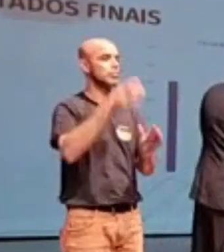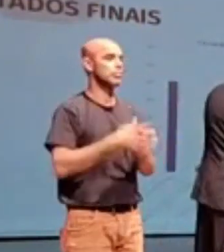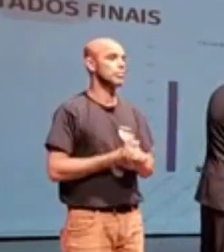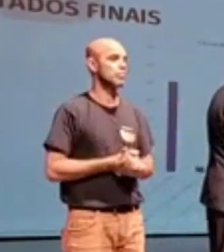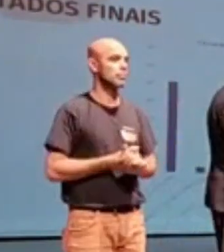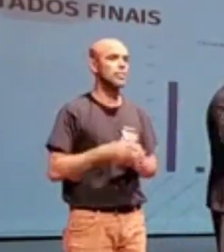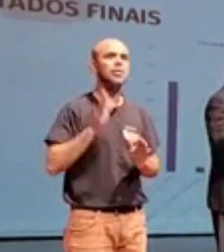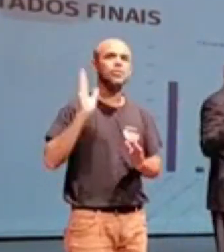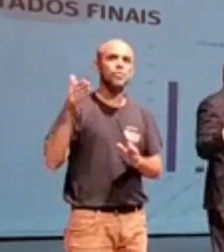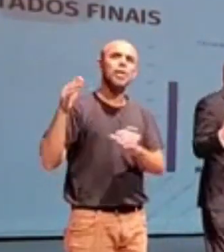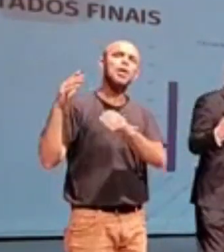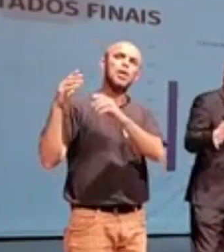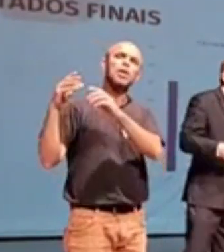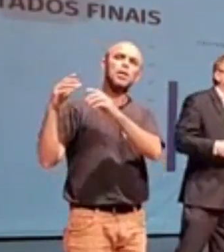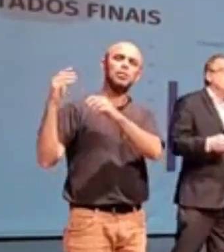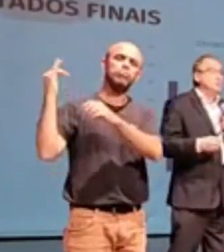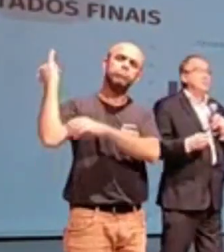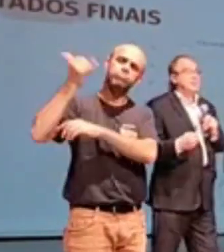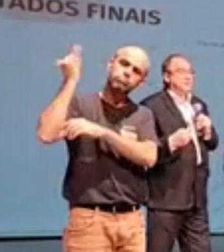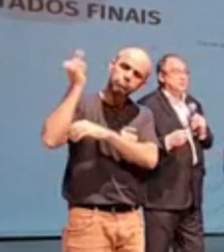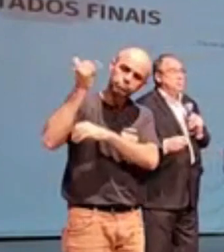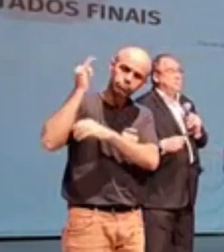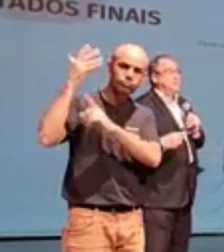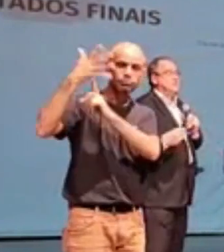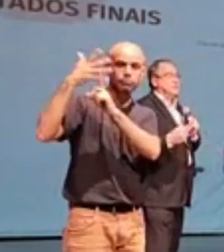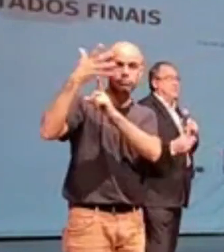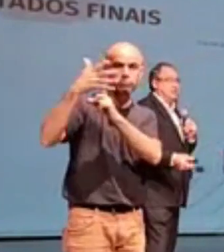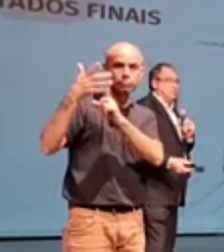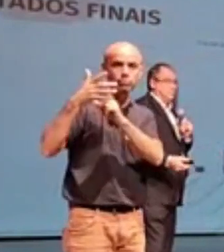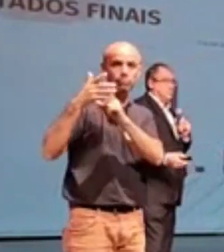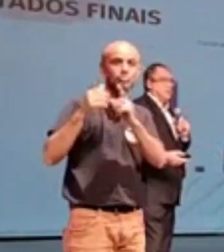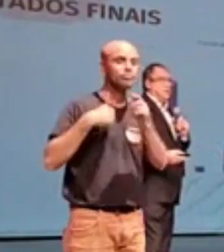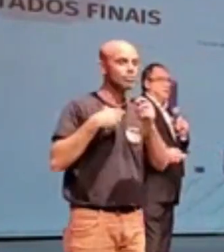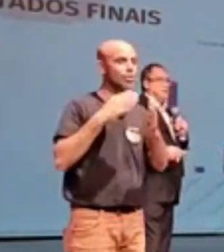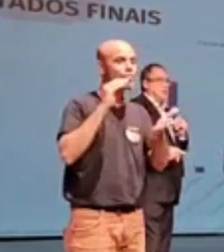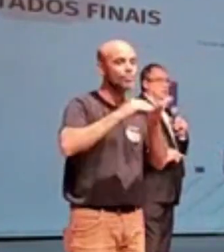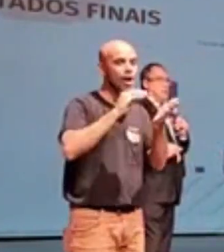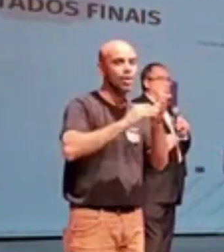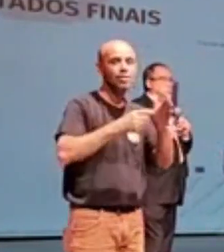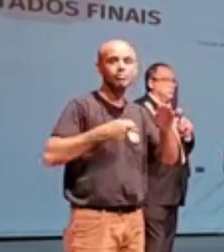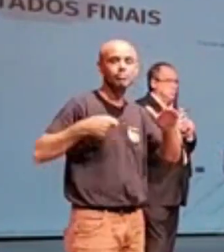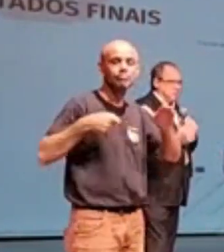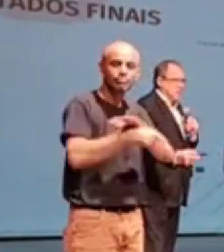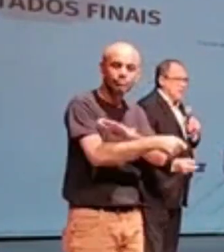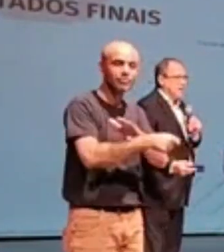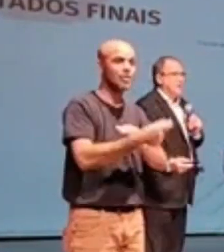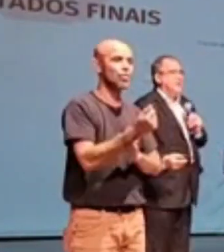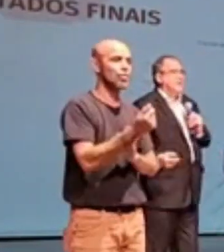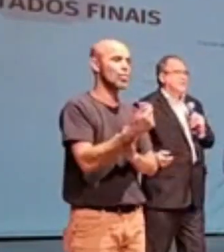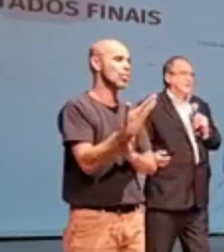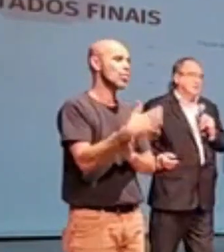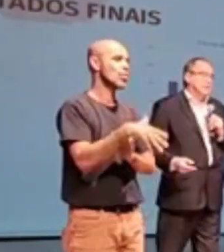foi comentada na apresentação do Dr. Elton, subfinanciamento. Ou seja, o custo